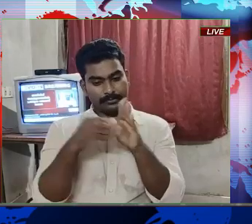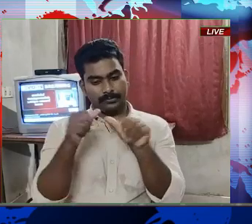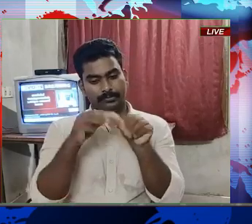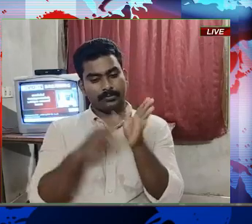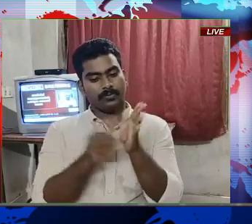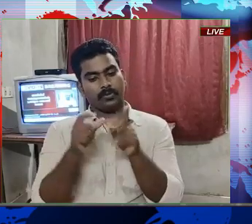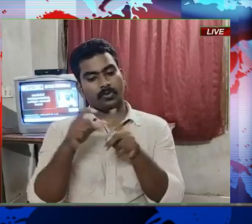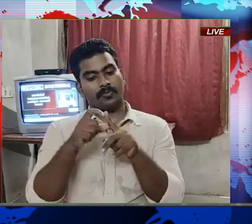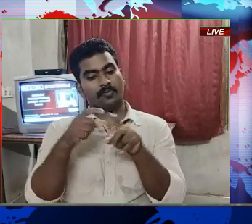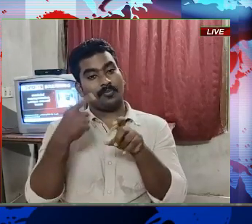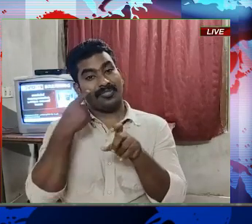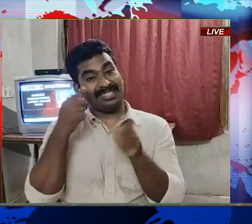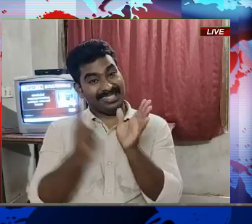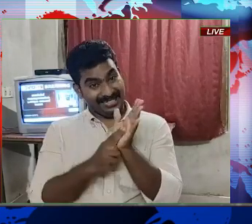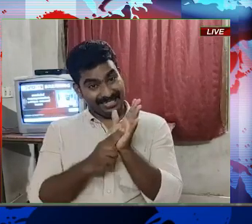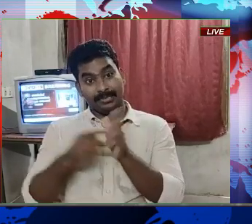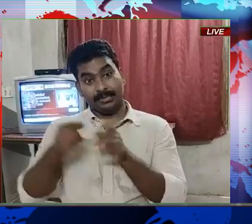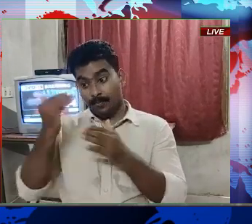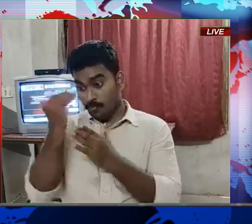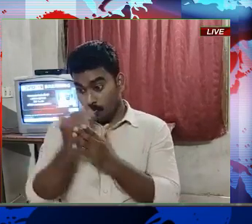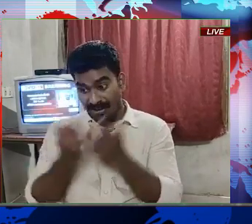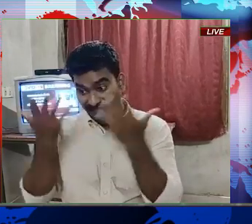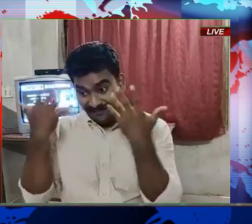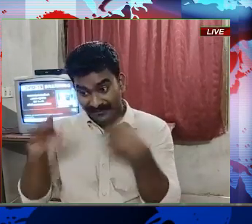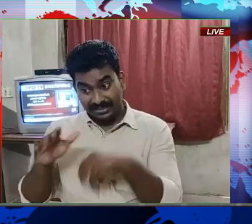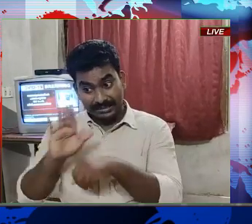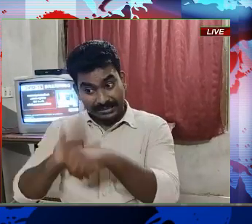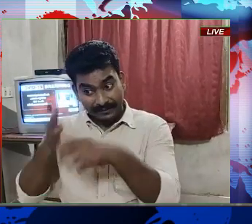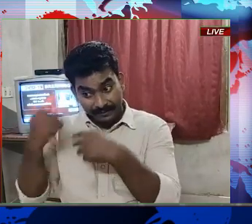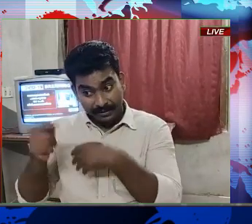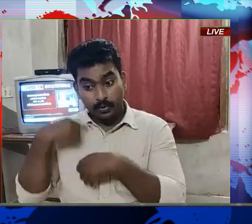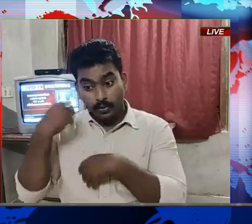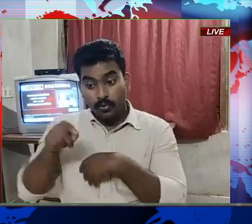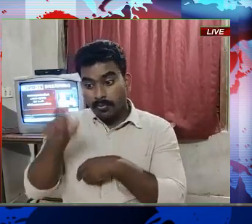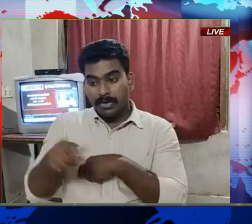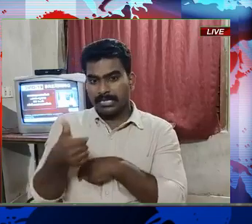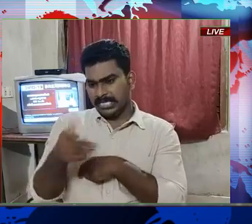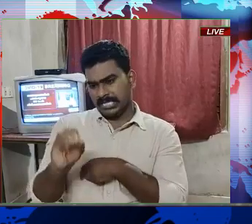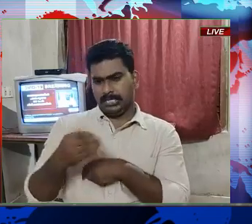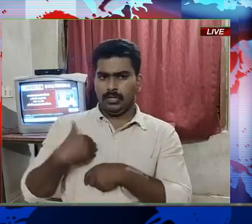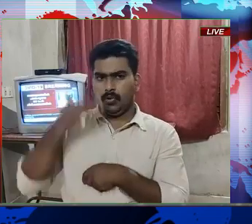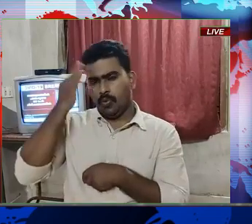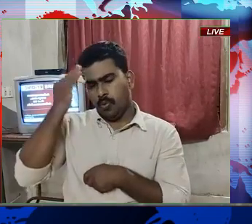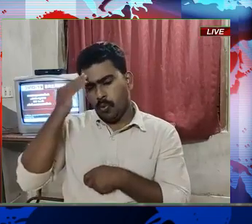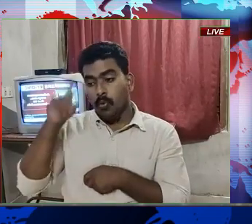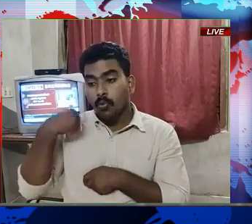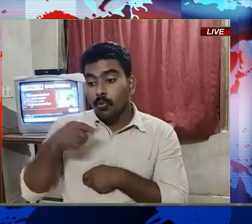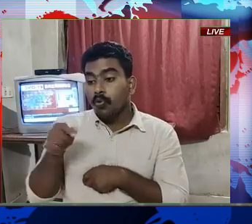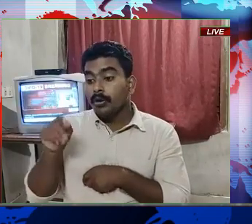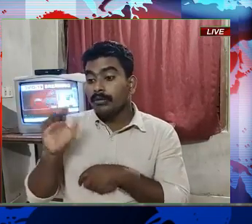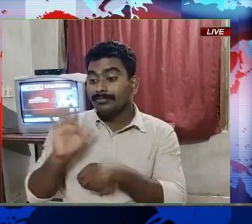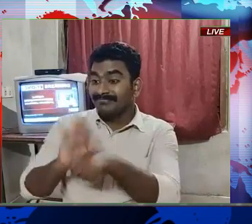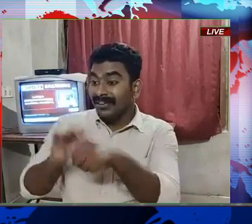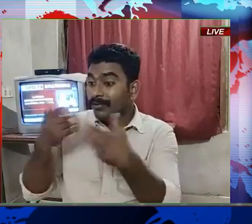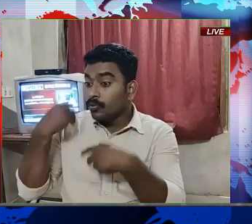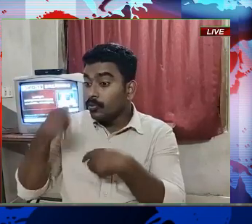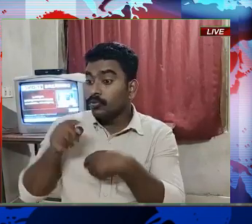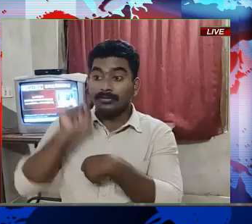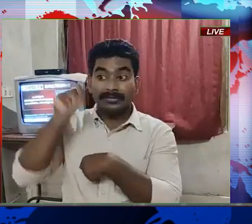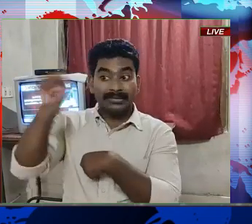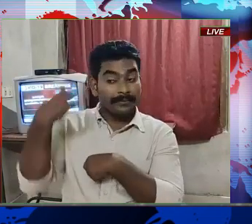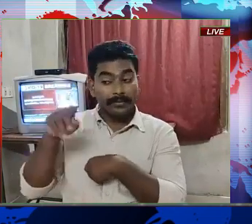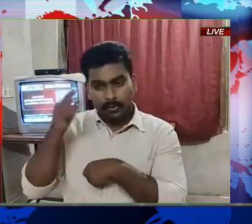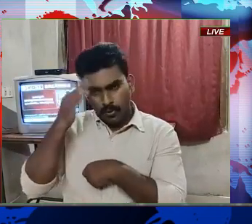തന്നെയാണ്. മറ്റൊരു കാര്യം കൂടി, സാലറി ചലഞ്ച് അങ്ങ് പ്രഖ്യാപിച്ച് നേരത്തെ പറഞ്ഞല്ലോ. ആ സാലറി ചലഞ്ചിൽ നിന്ന് ചില